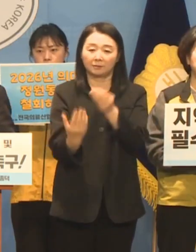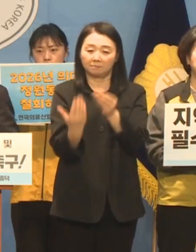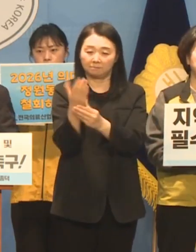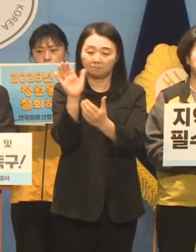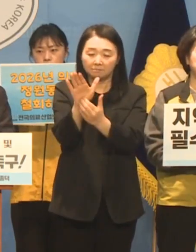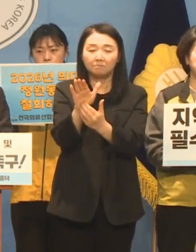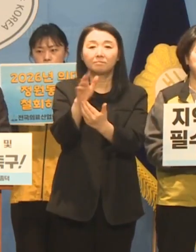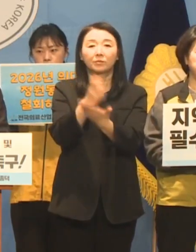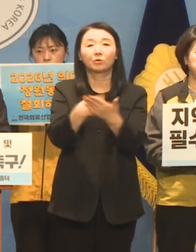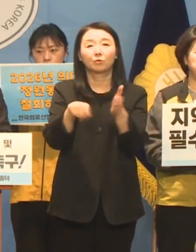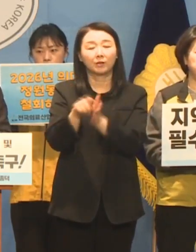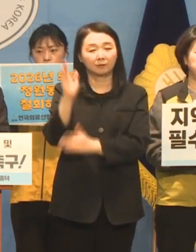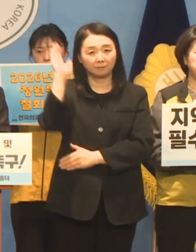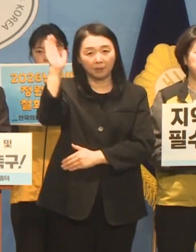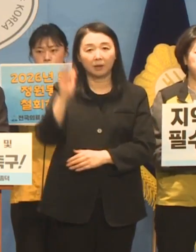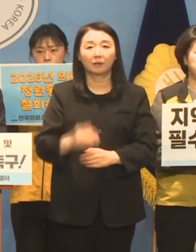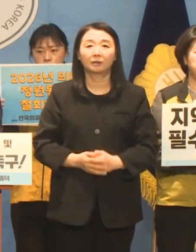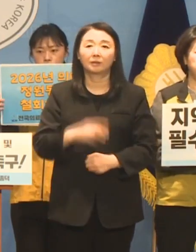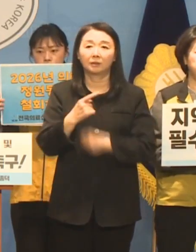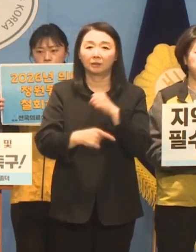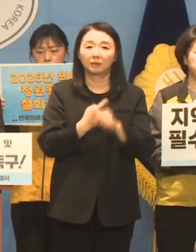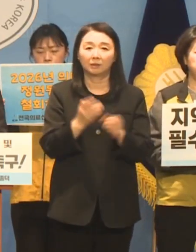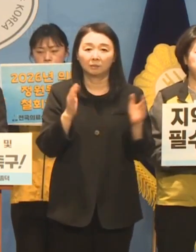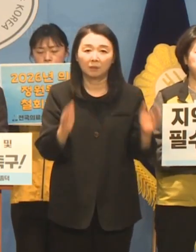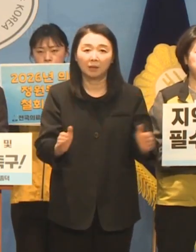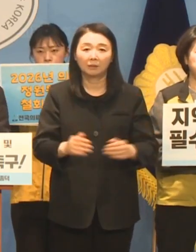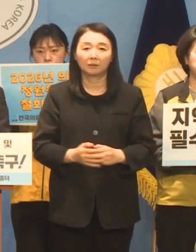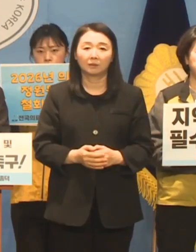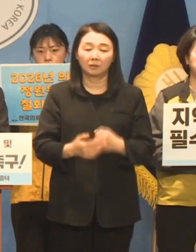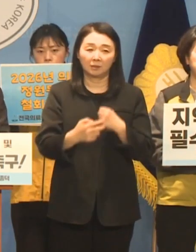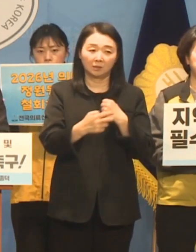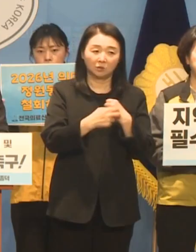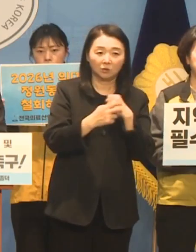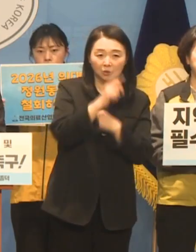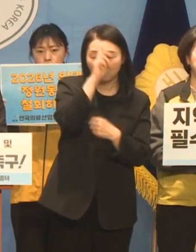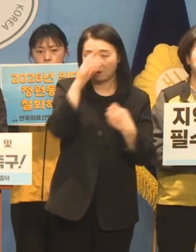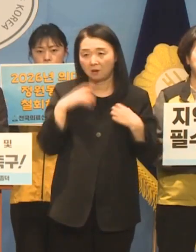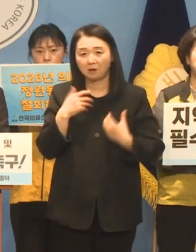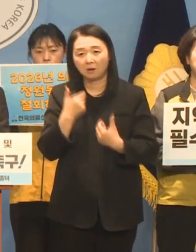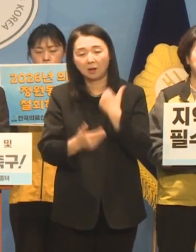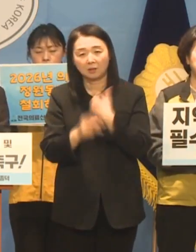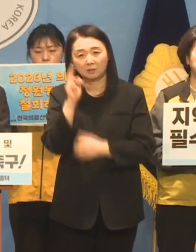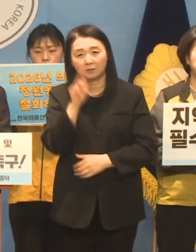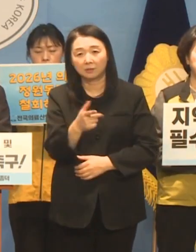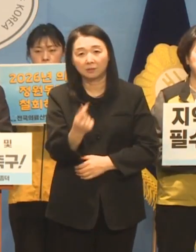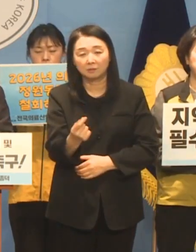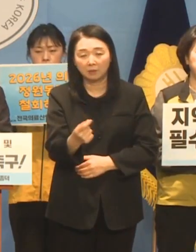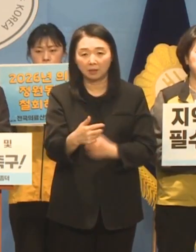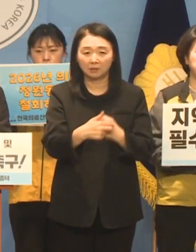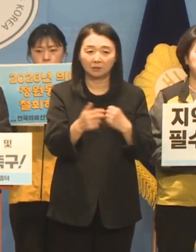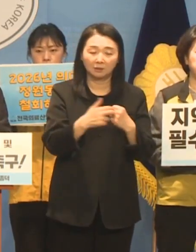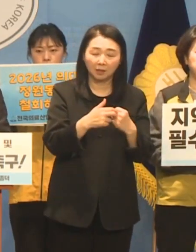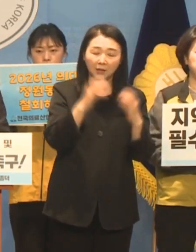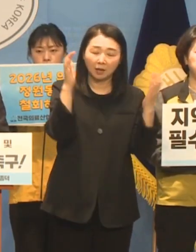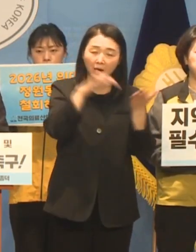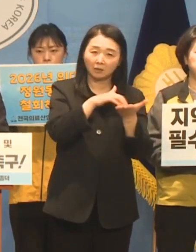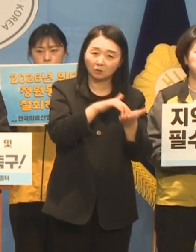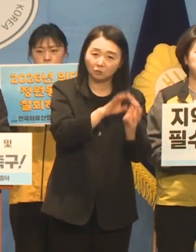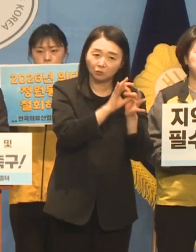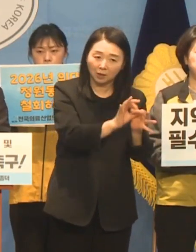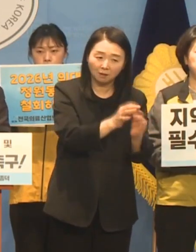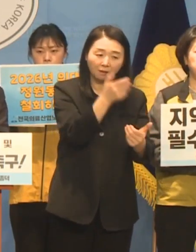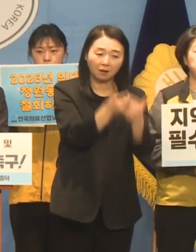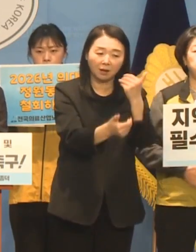섰습니다. 지난 1년 동안 의정 갈등, 특히 의대 정원 관련 의정